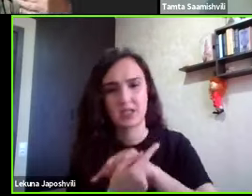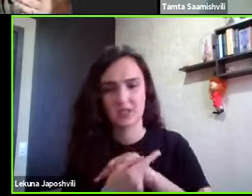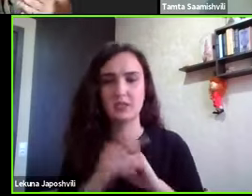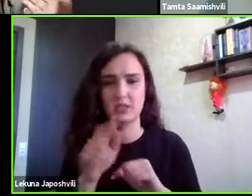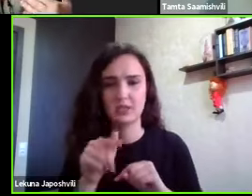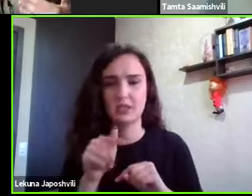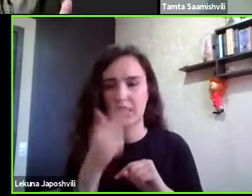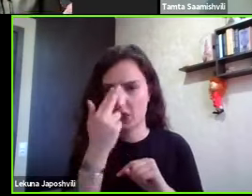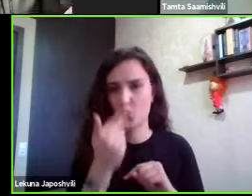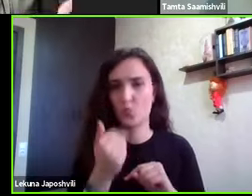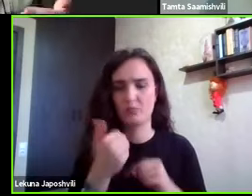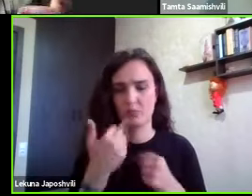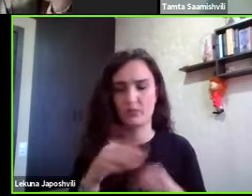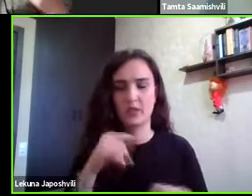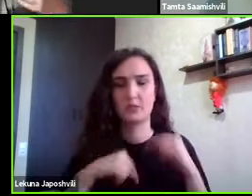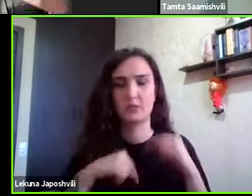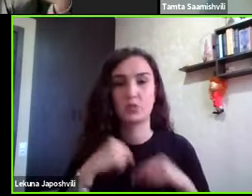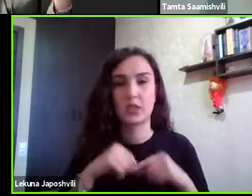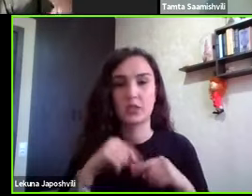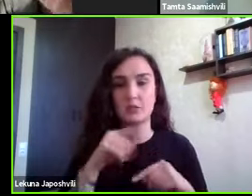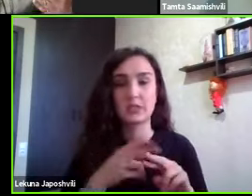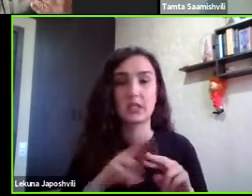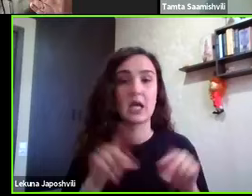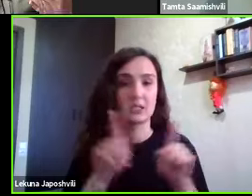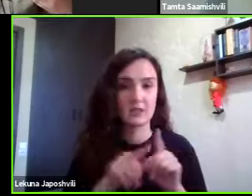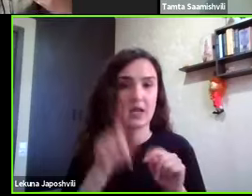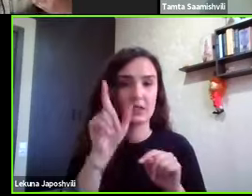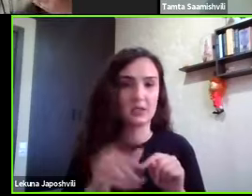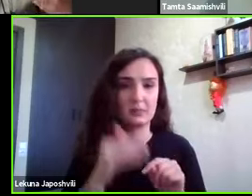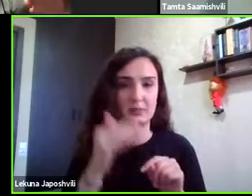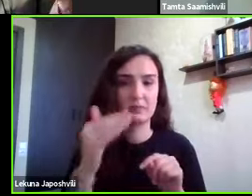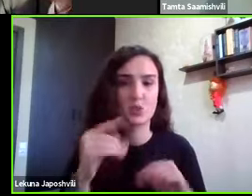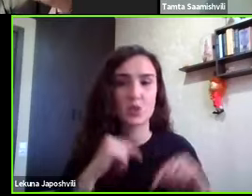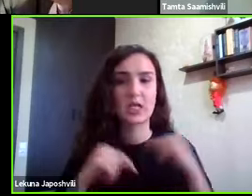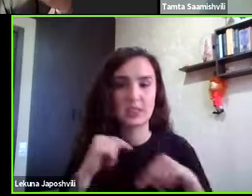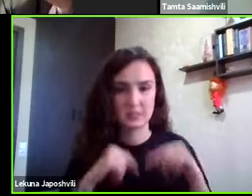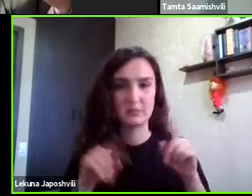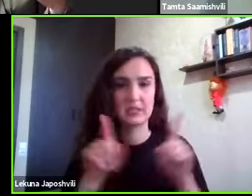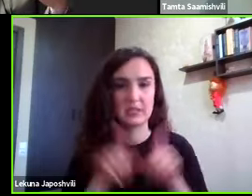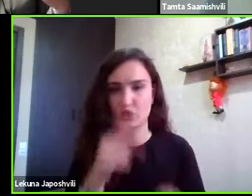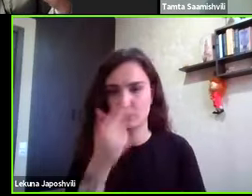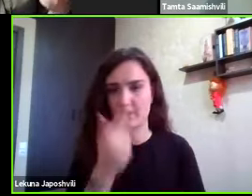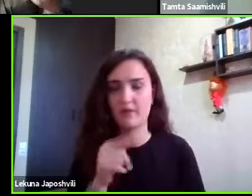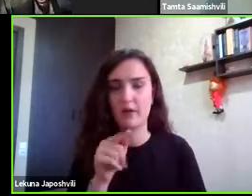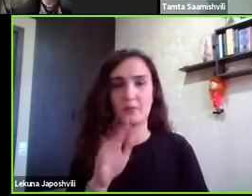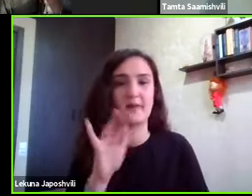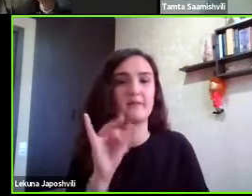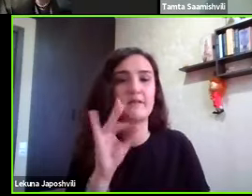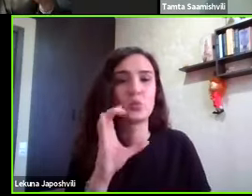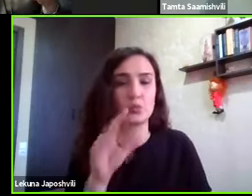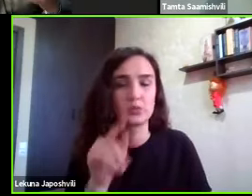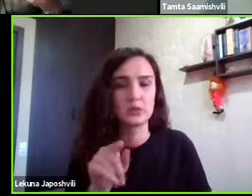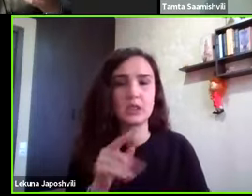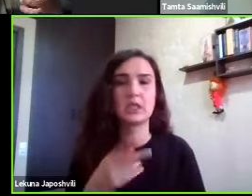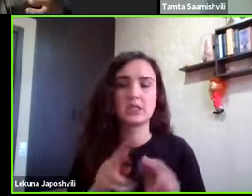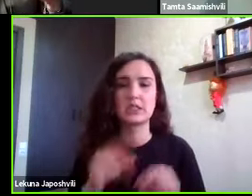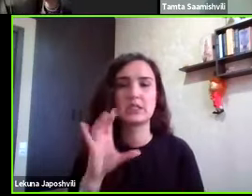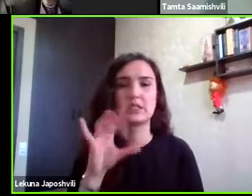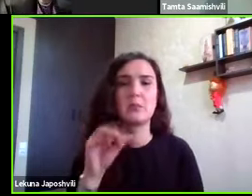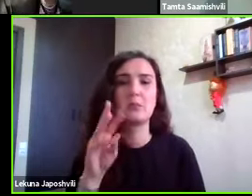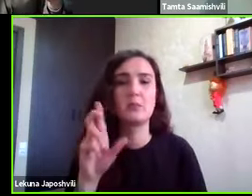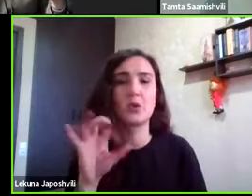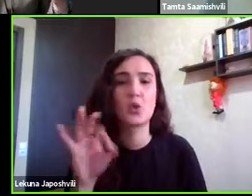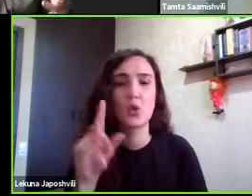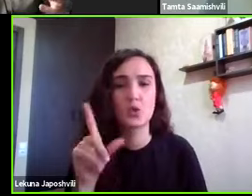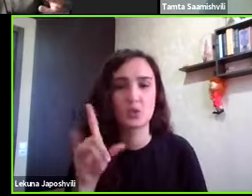ეგუება ადამიანის ორგანიზმს და ასევე ადამიანის ორგანიზმიც ეჩვევა ამ ვირუსს და ეს სიმბიოზი,